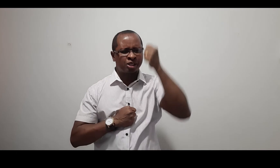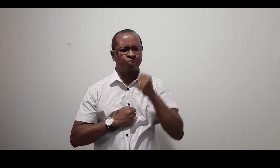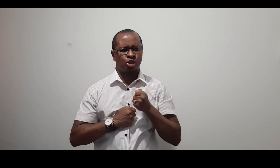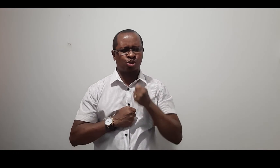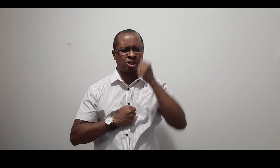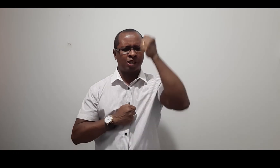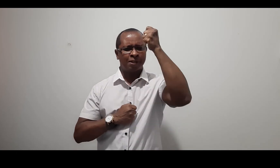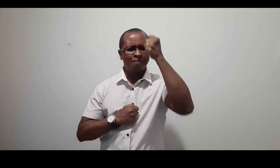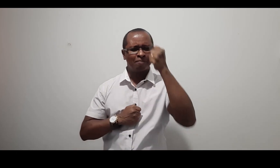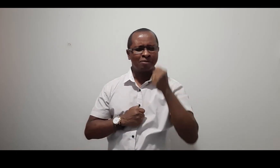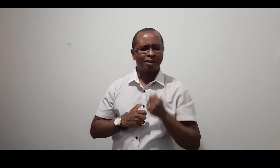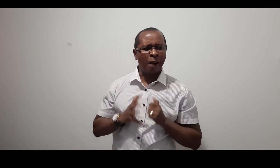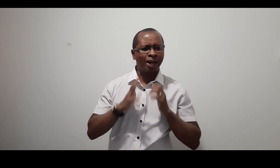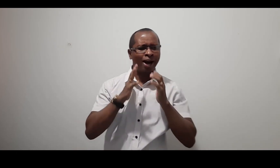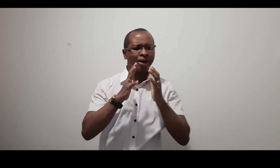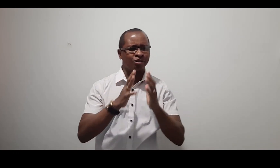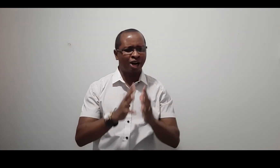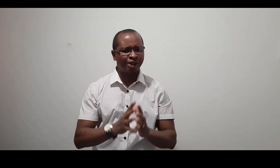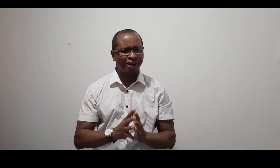amin'i jesosy amin'ny alalan'ny vavaka